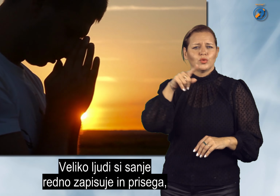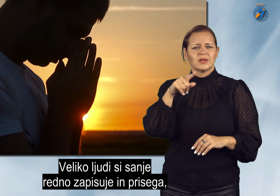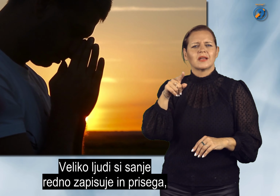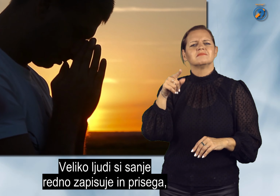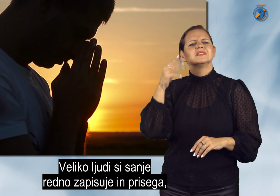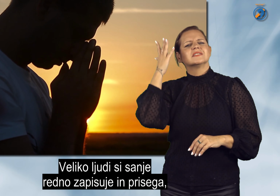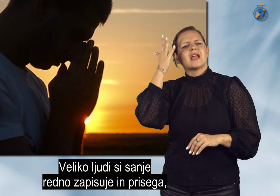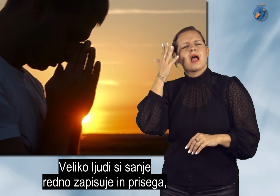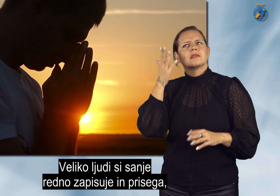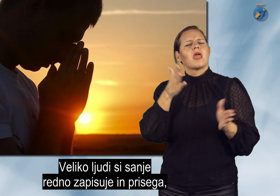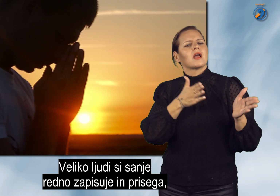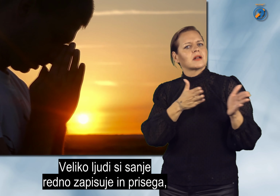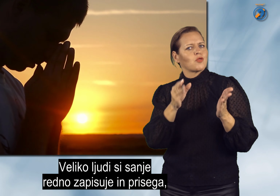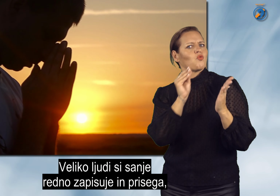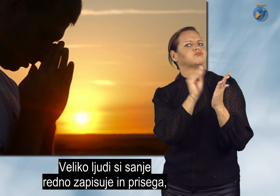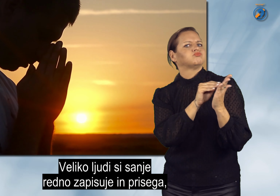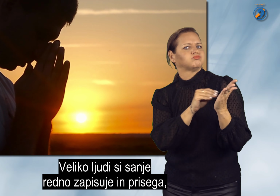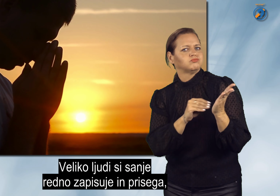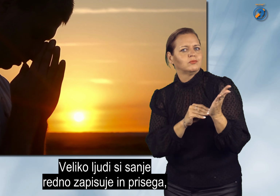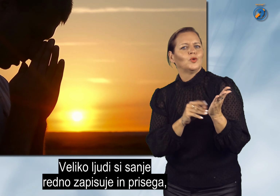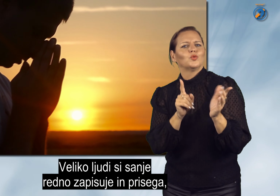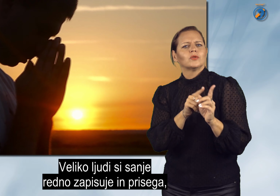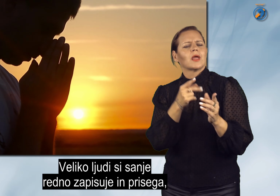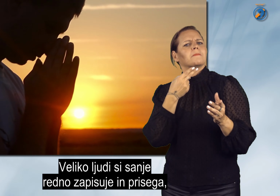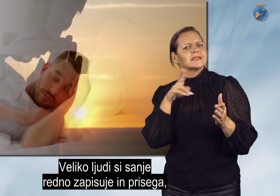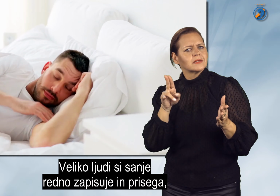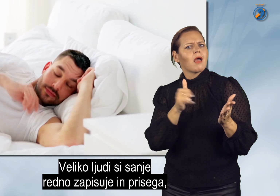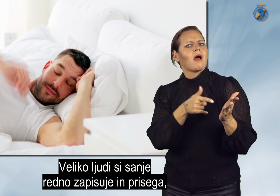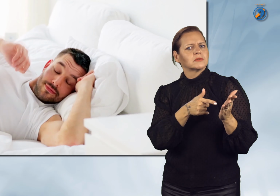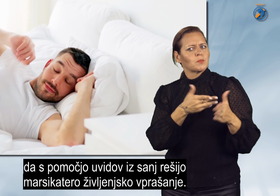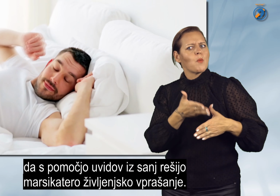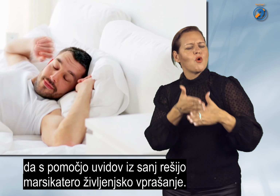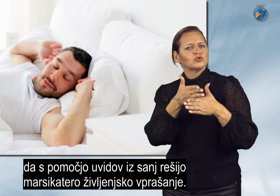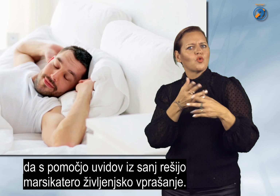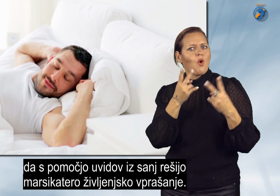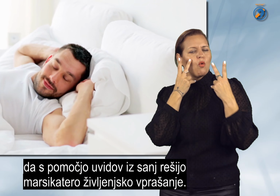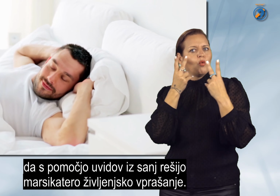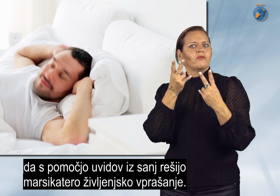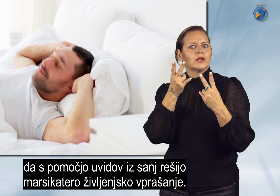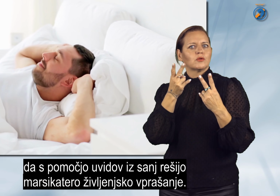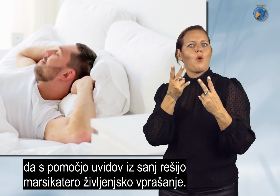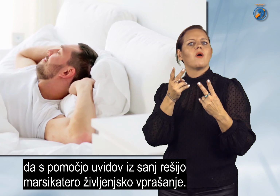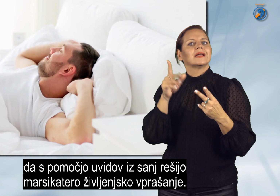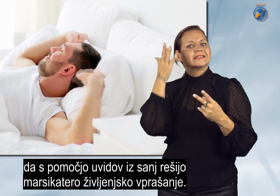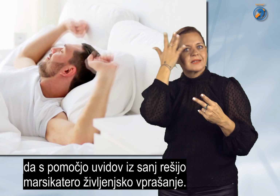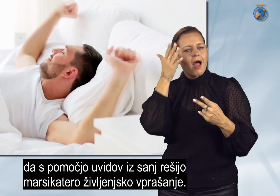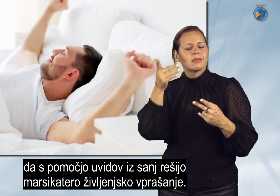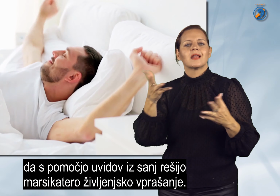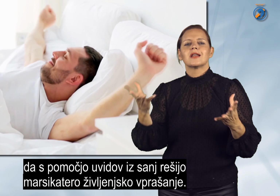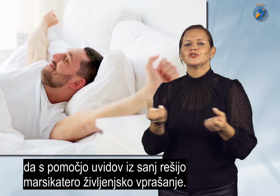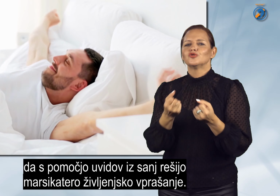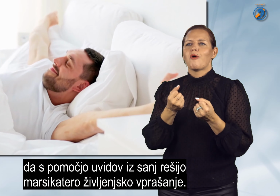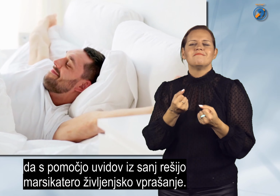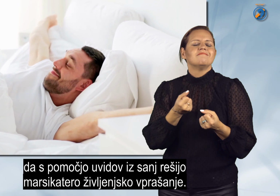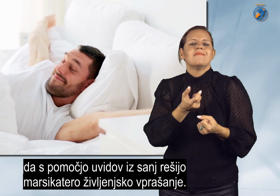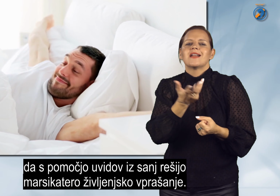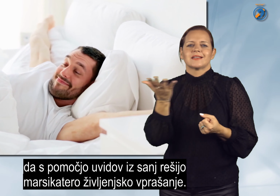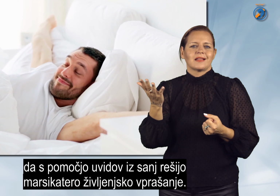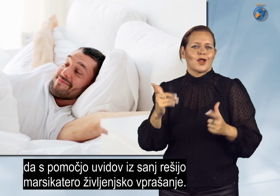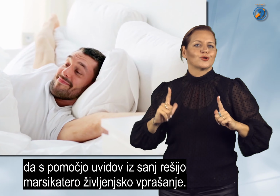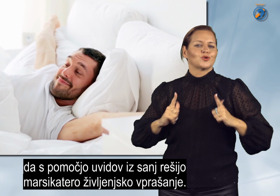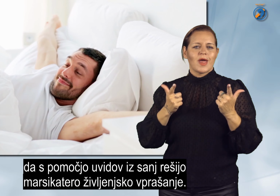Veliko ljudi si sanje redno zapisuje in prisega, da s pomočjo uvidov iz sanj rešijo marsikatero